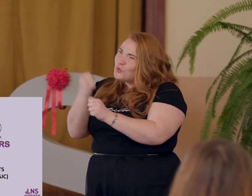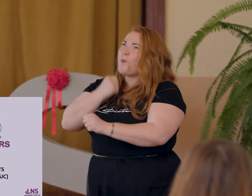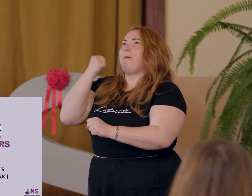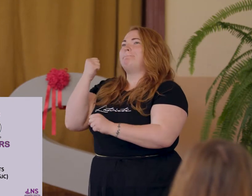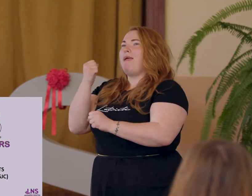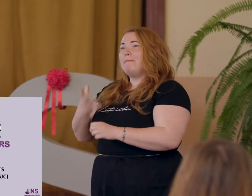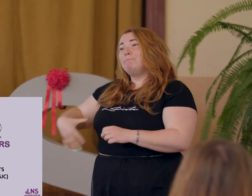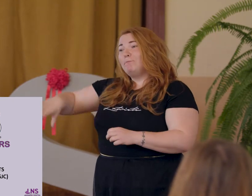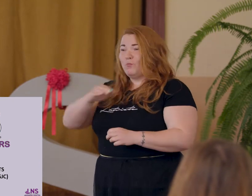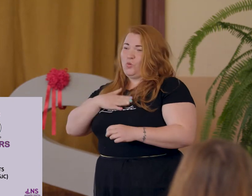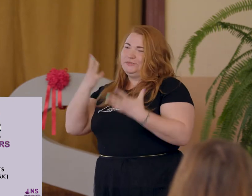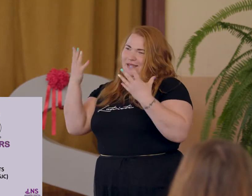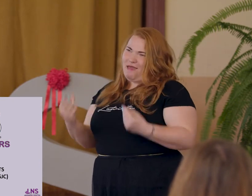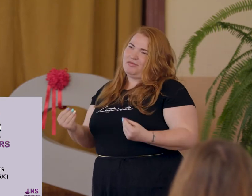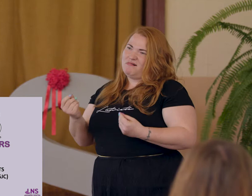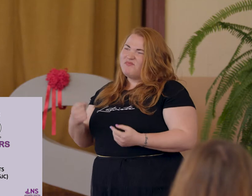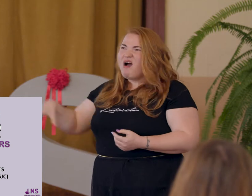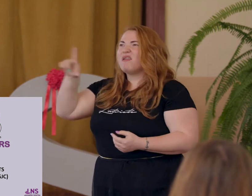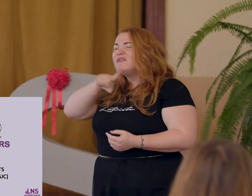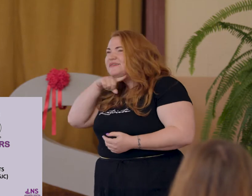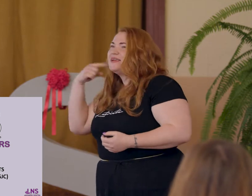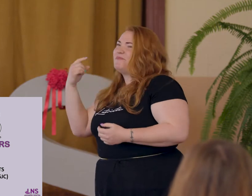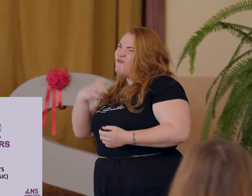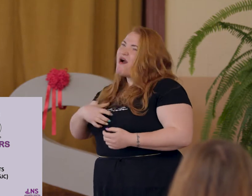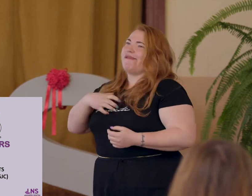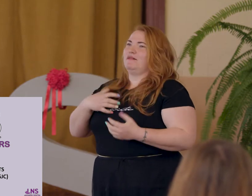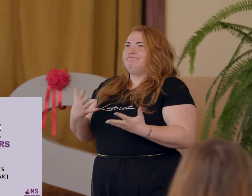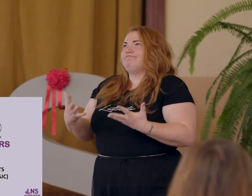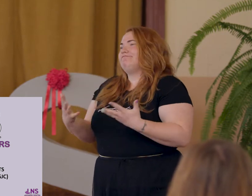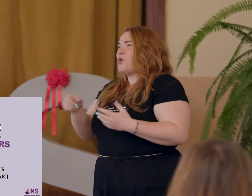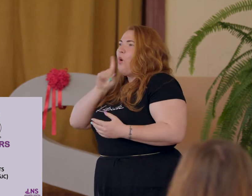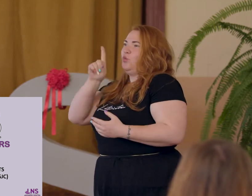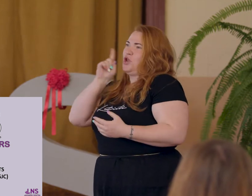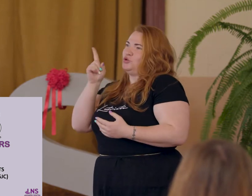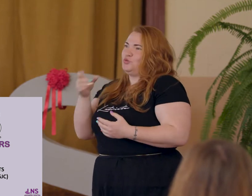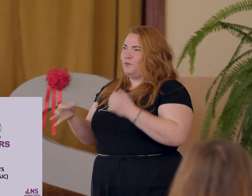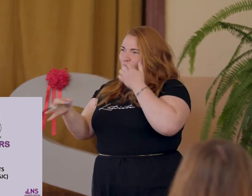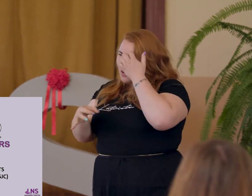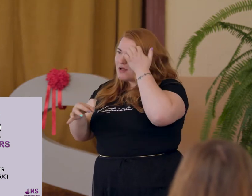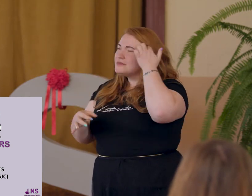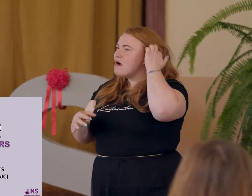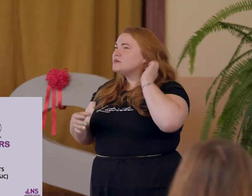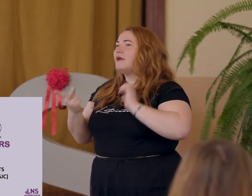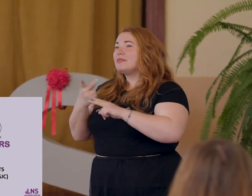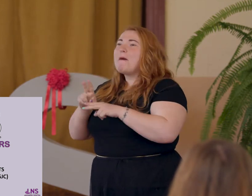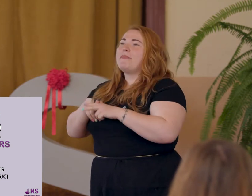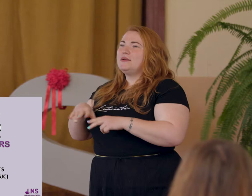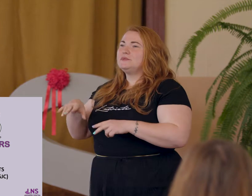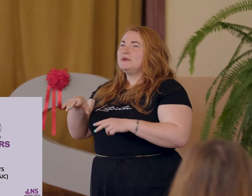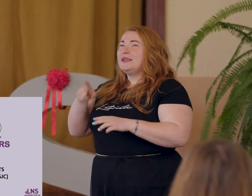Beidzot, tomēr mūsu lielāko daļu jaunieši ļoti gribēja savu